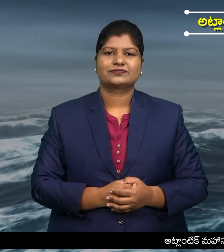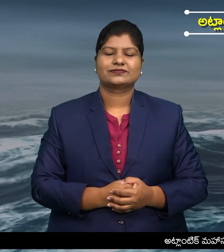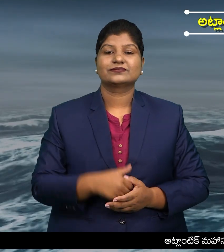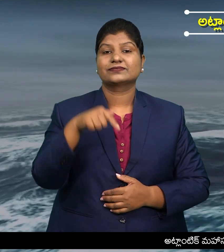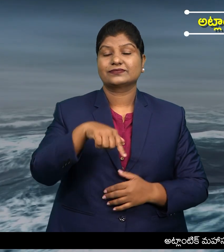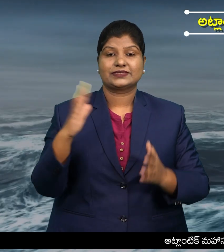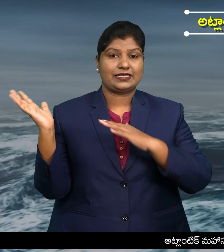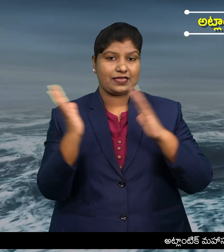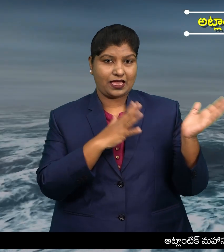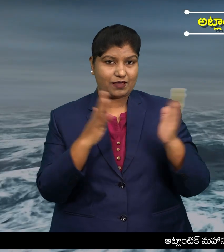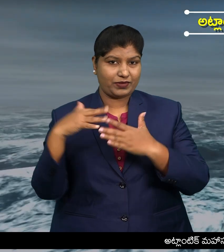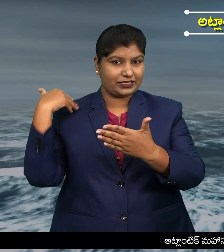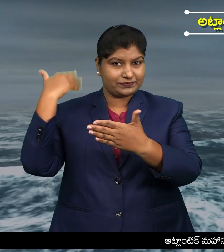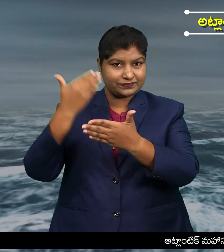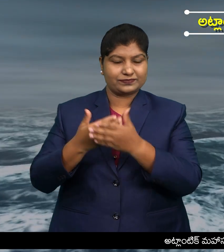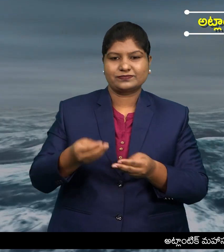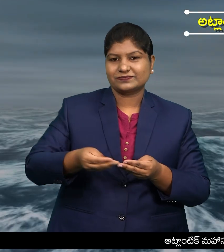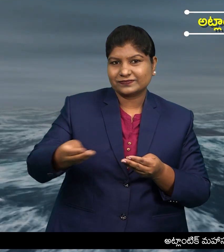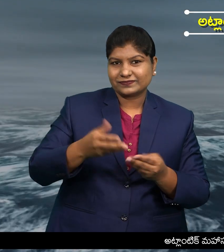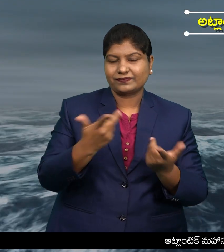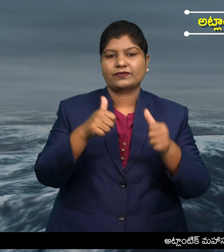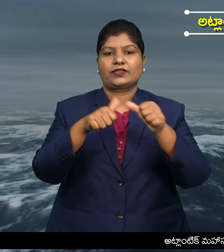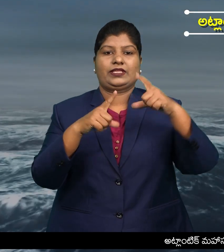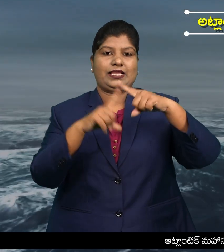అట్లాంటిక్ మహాసముద్రం వద్ద ఉండే వాతావరణం